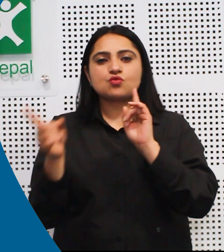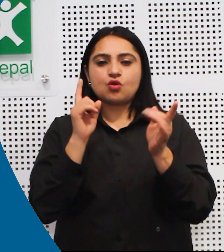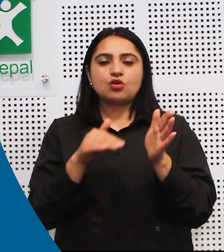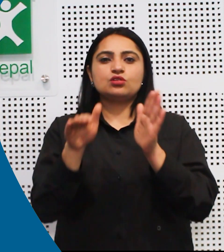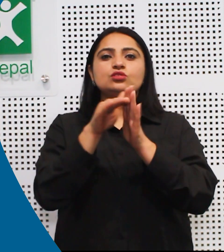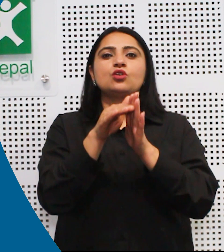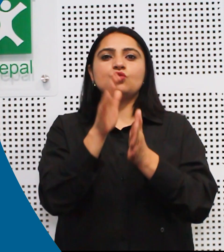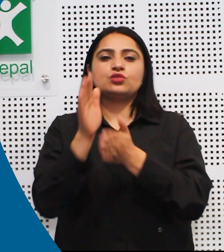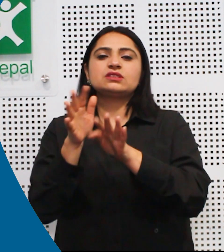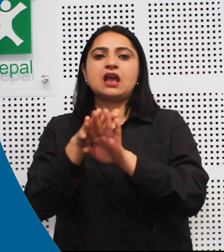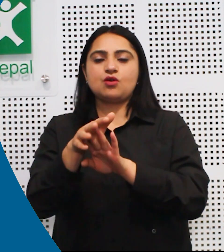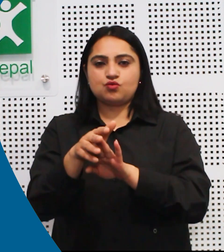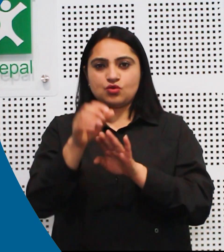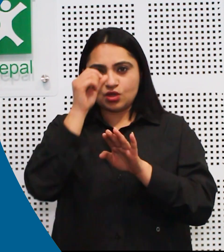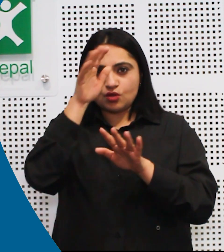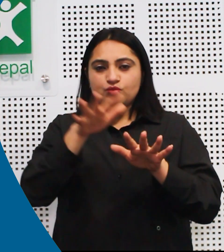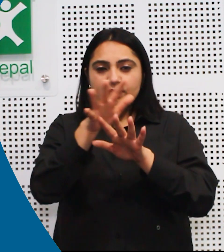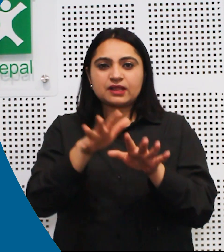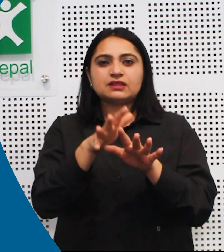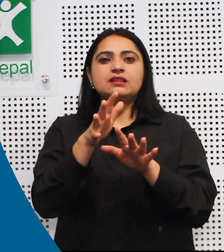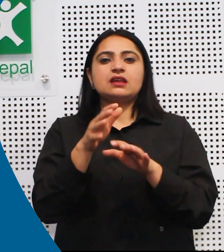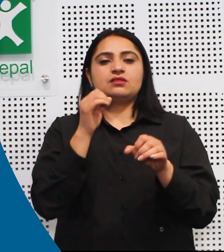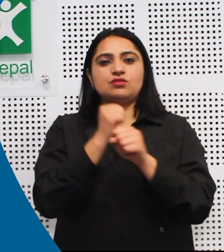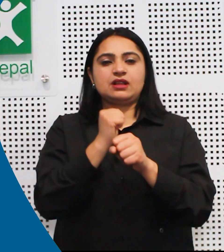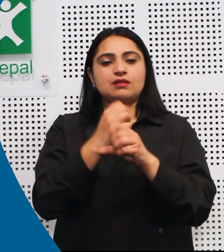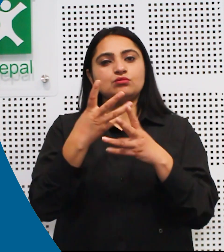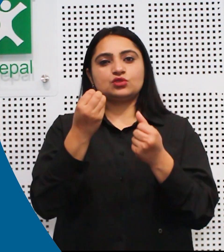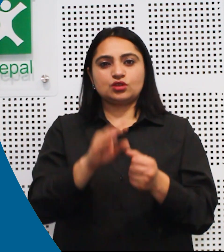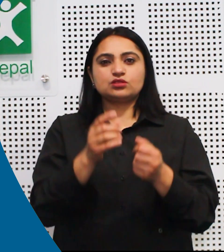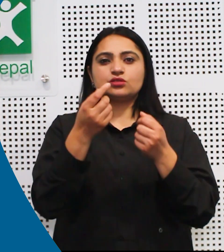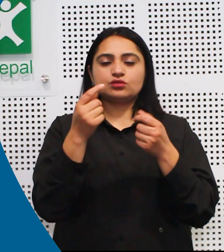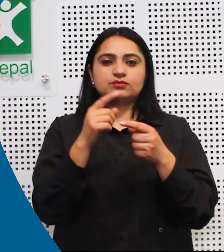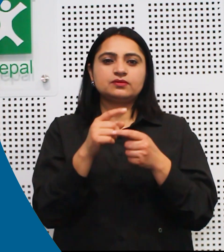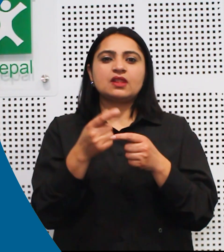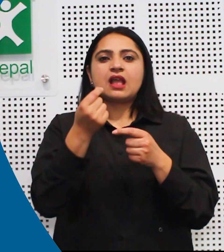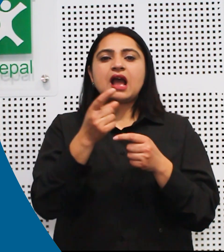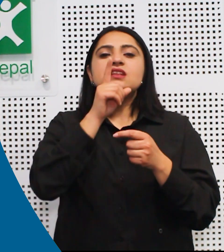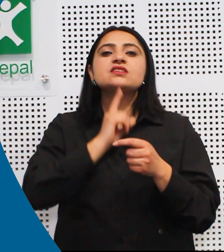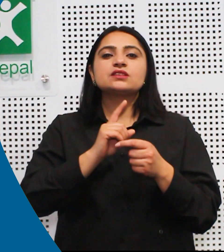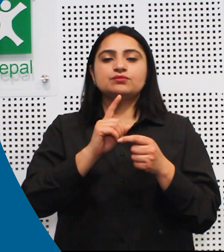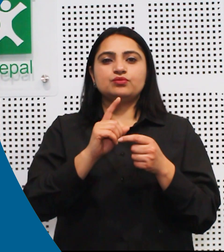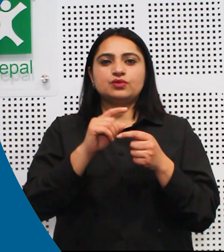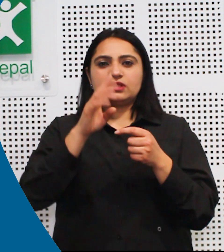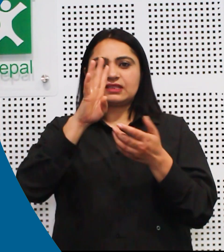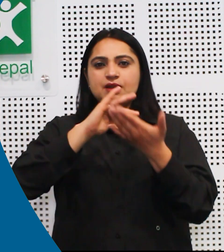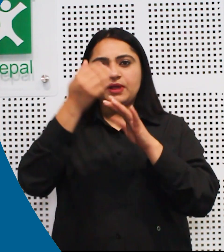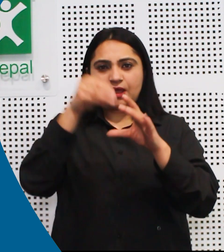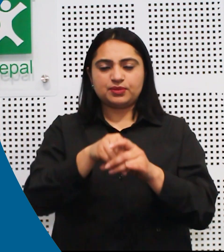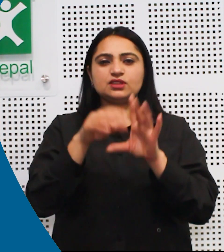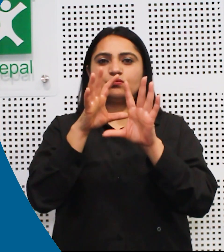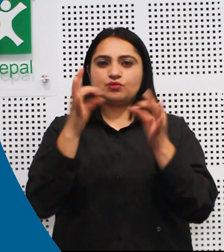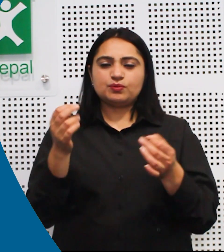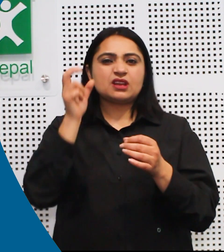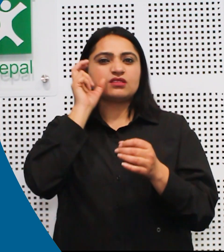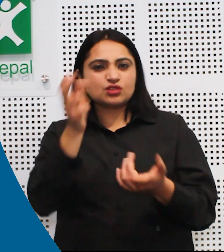हामीले पूर्वाधार आयोजनाहरूको टेन्डर गर्ने कामहरू सिध्याइसकेका छौँ। खर्चको प्रकृति कम छ। आर्थिक वर्षको 64 भित्रमा विभिन्न